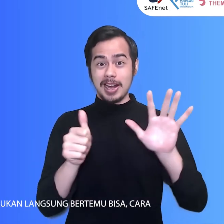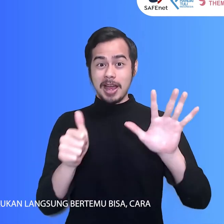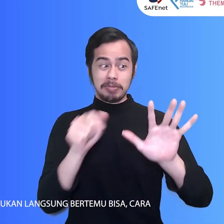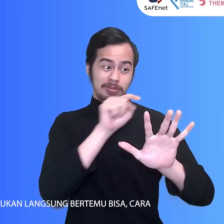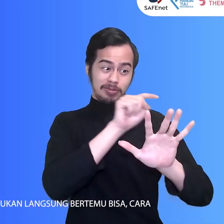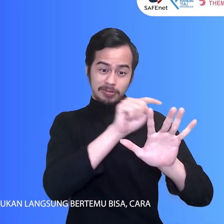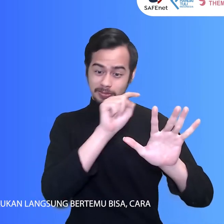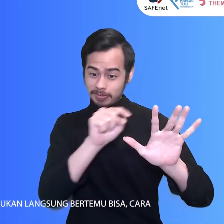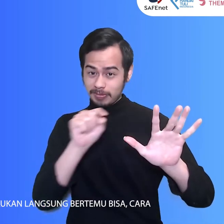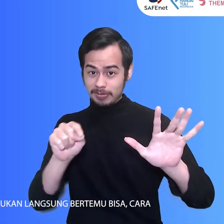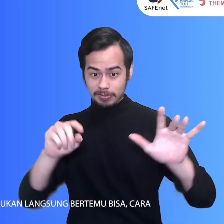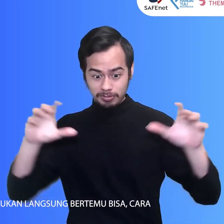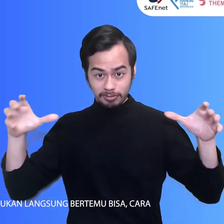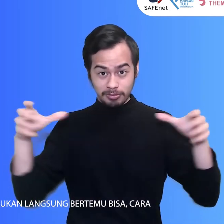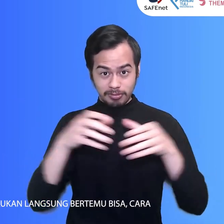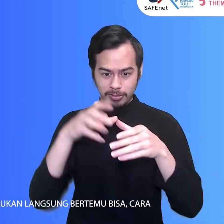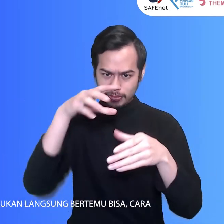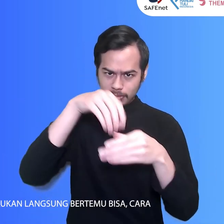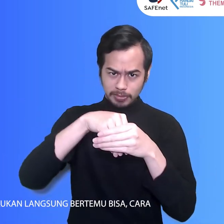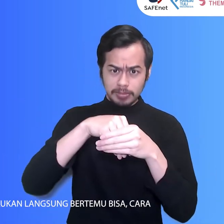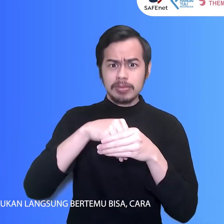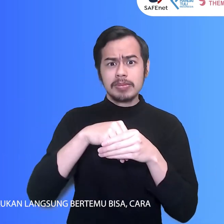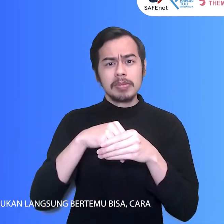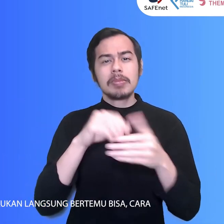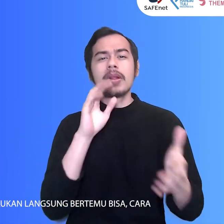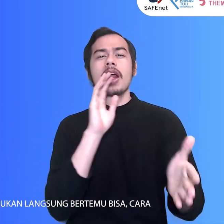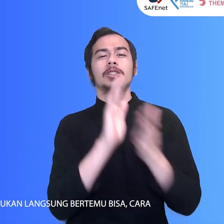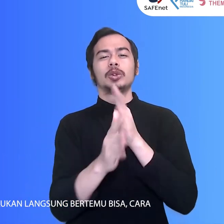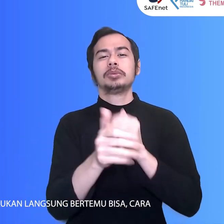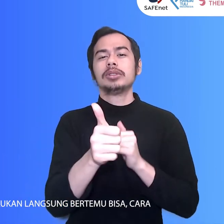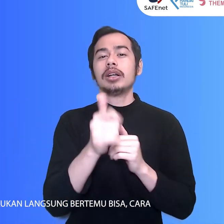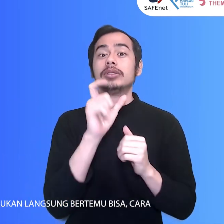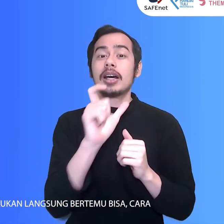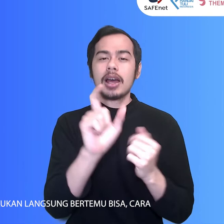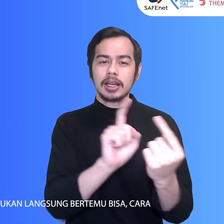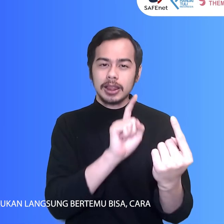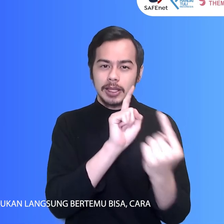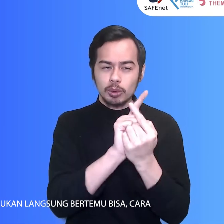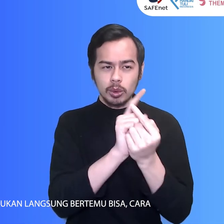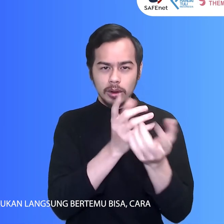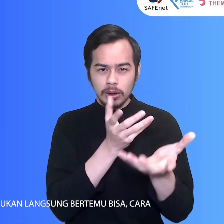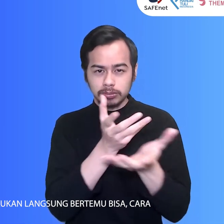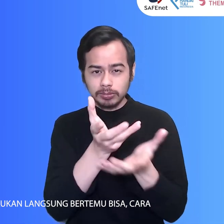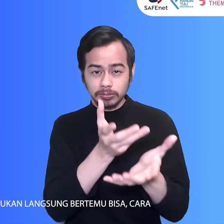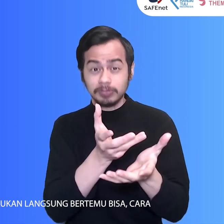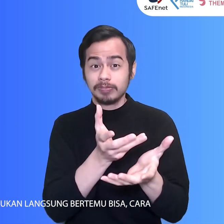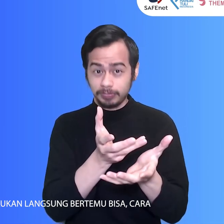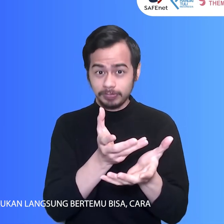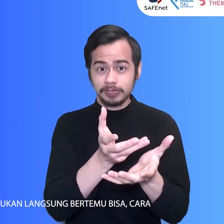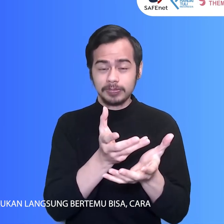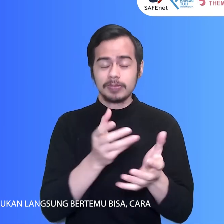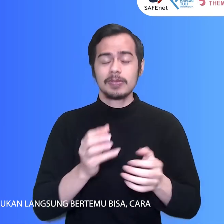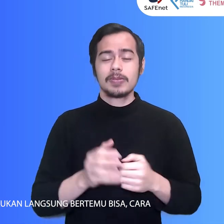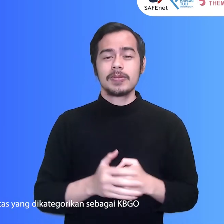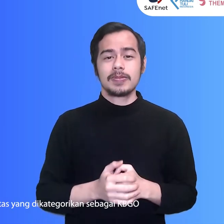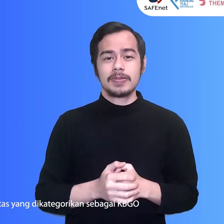penyiksaan fisik Hai seksual serta psikis baik secara online maupun di dunia